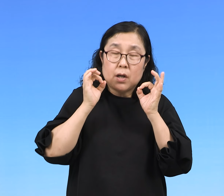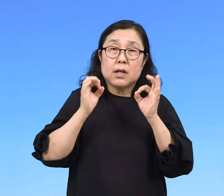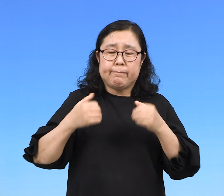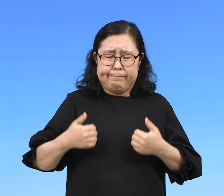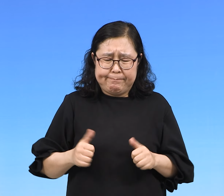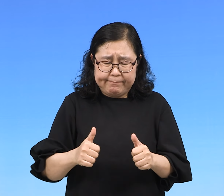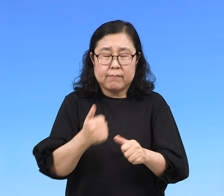같아요.